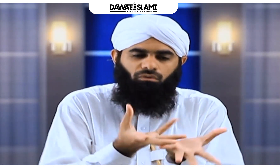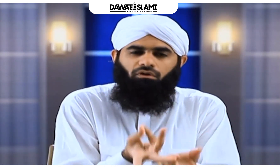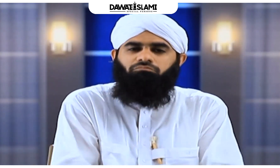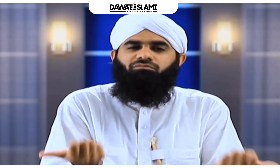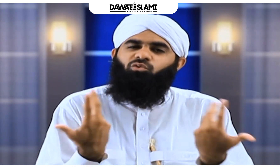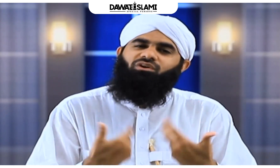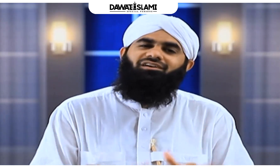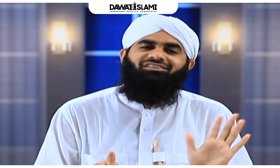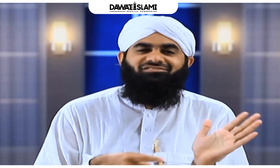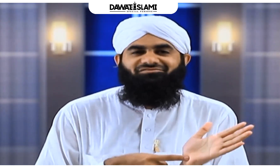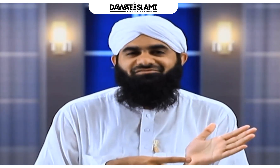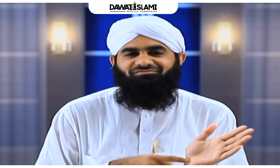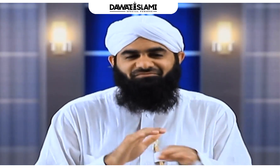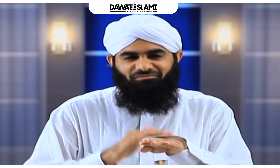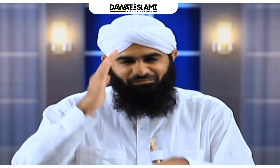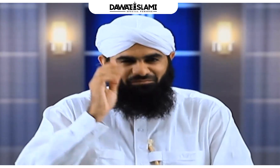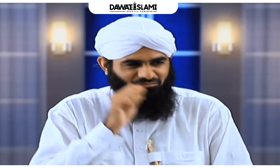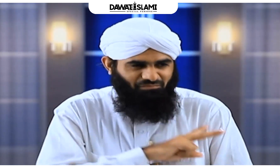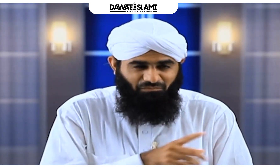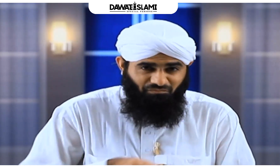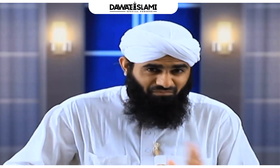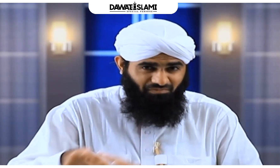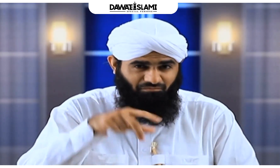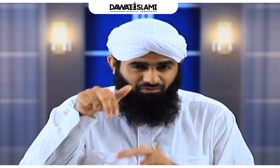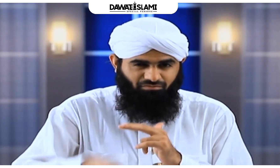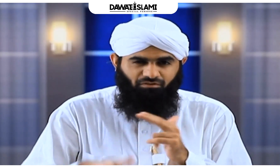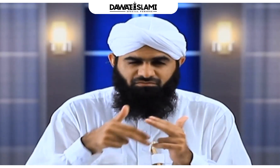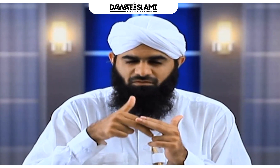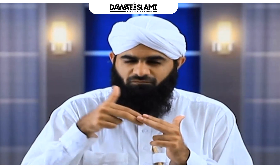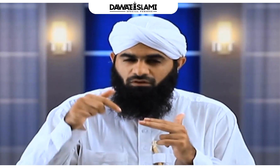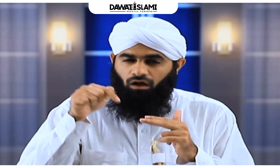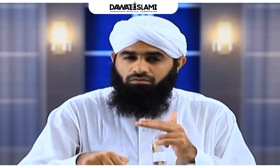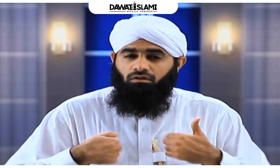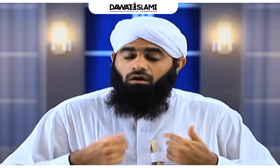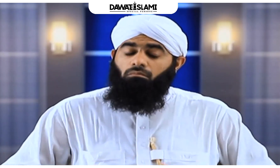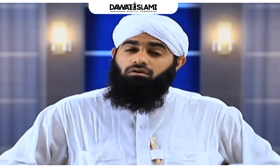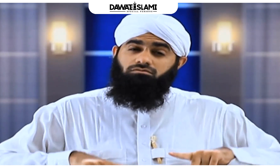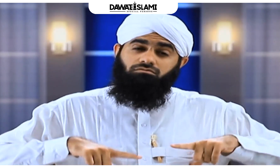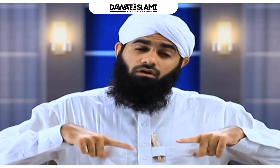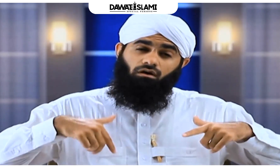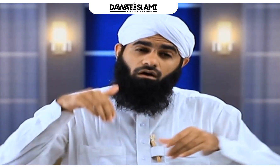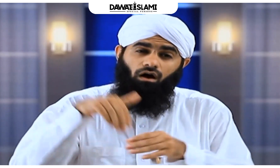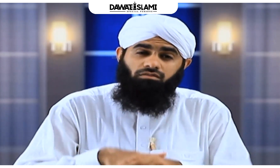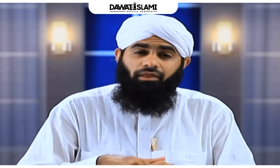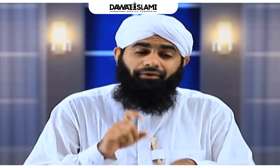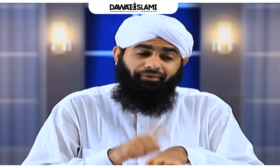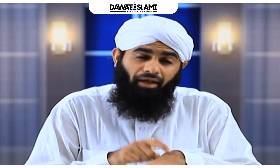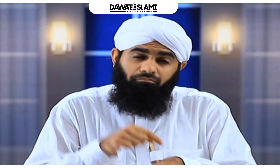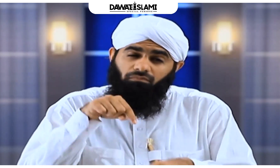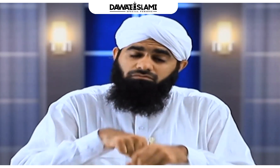تھے۔ میرے میٹھے اور پیارے اسلامی بھائیوں، یہ حکایت ہمیں اپنی زندگی کے قیمتی لمحات کی قدردانی کا